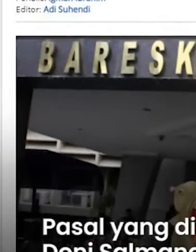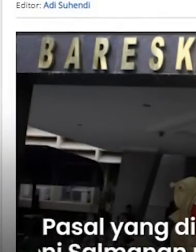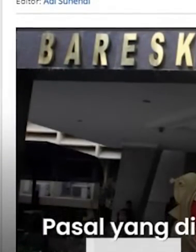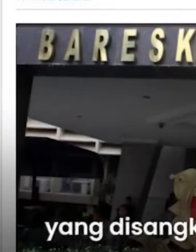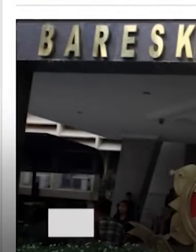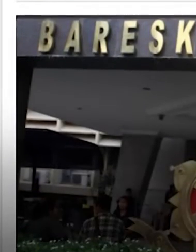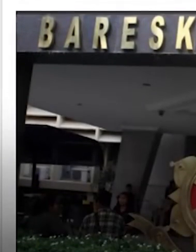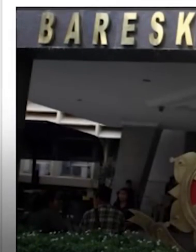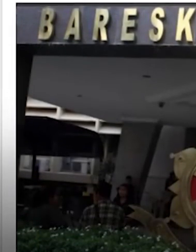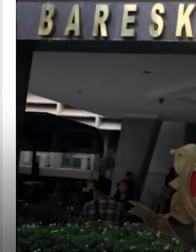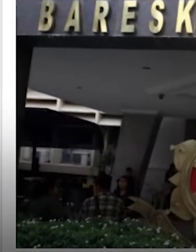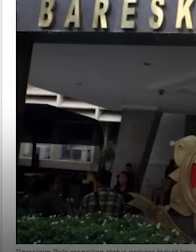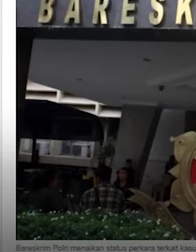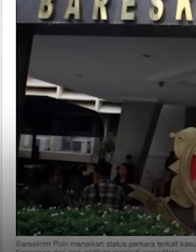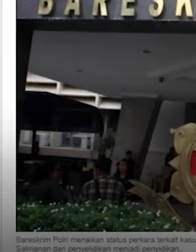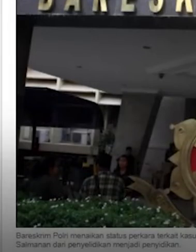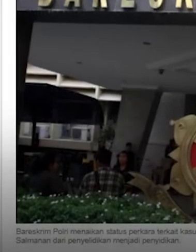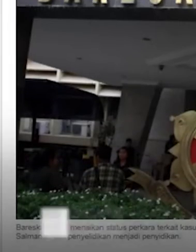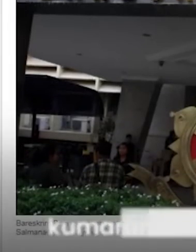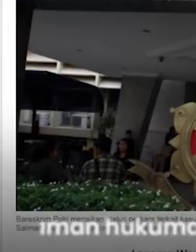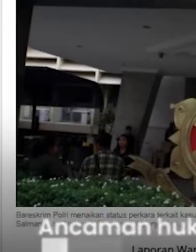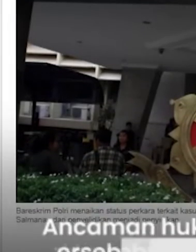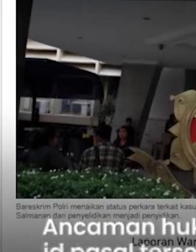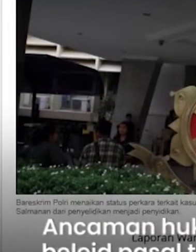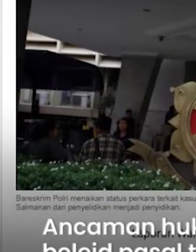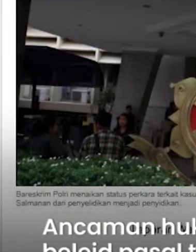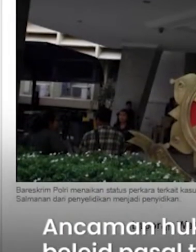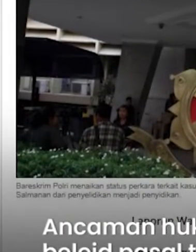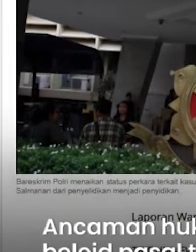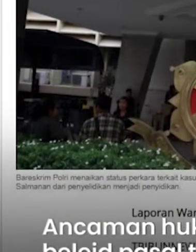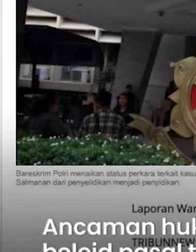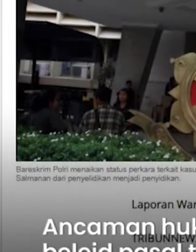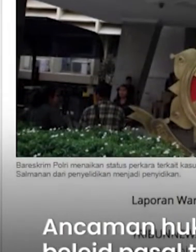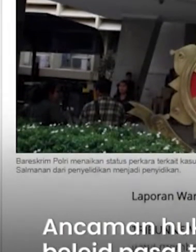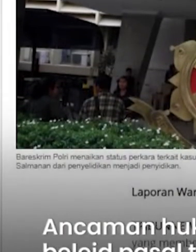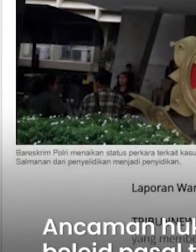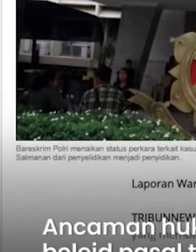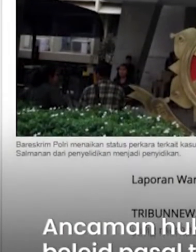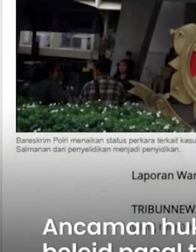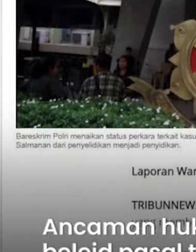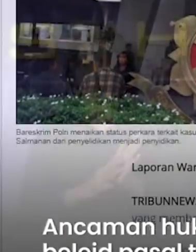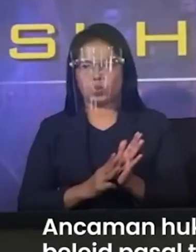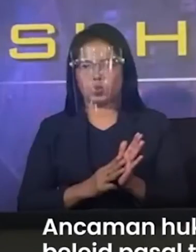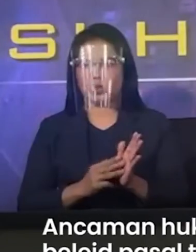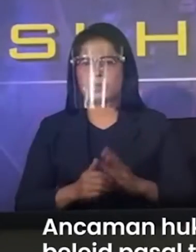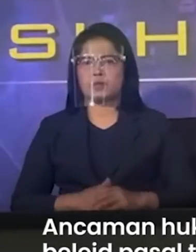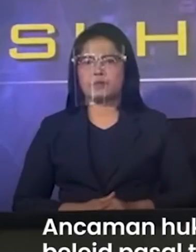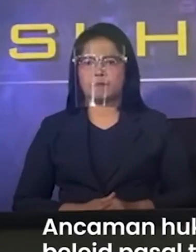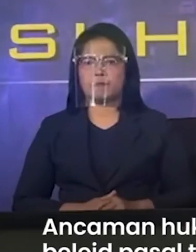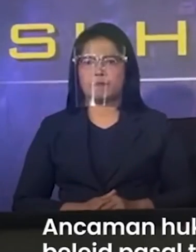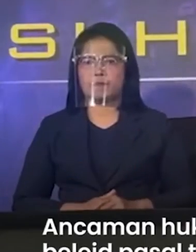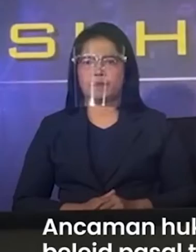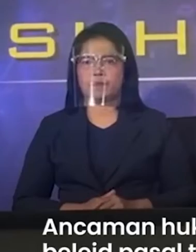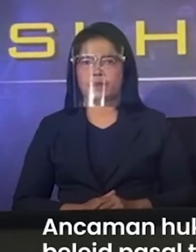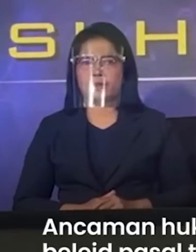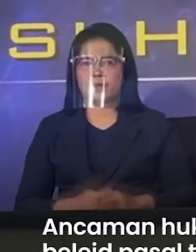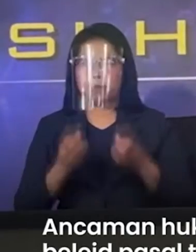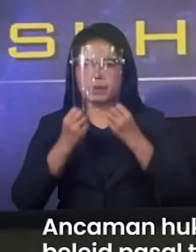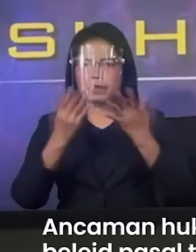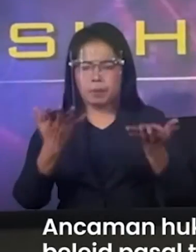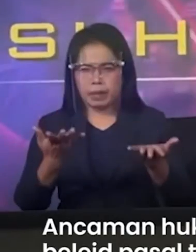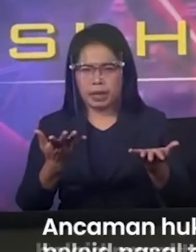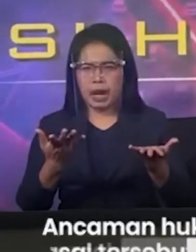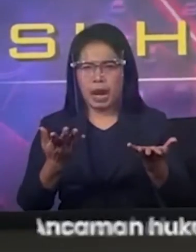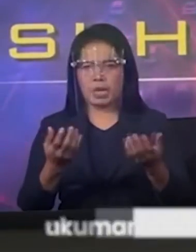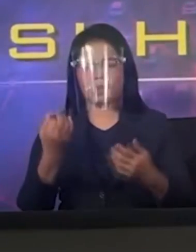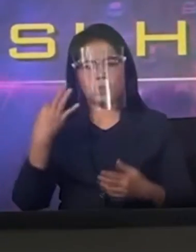Maret siang Selain itu polisi juga telah memeriksa sebanyak 10 saksi termasuk pelapor dan saksi ahli mudah kami sampaikan update